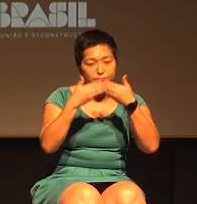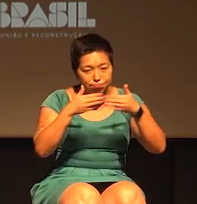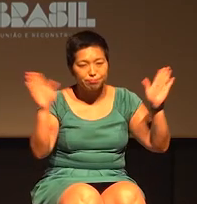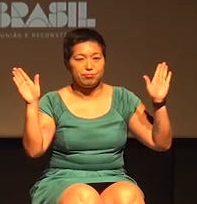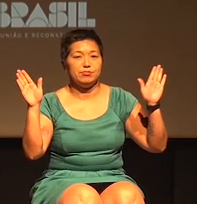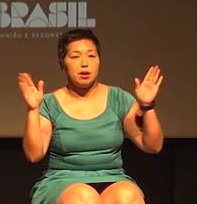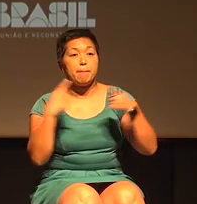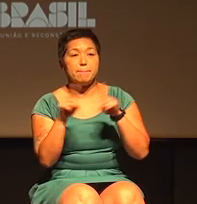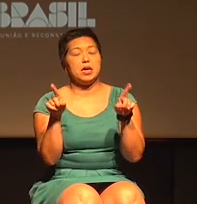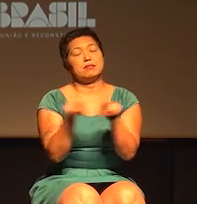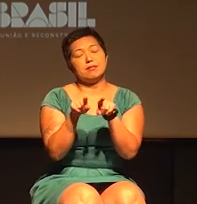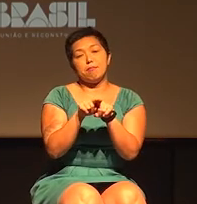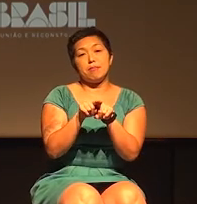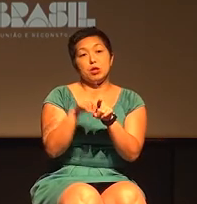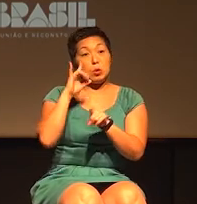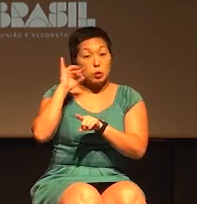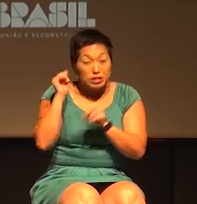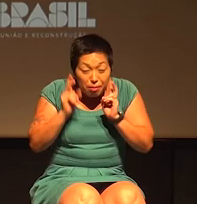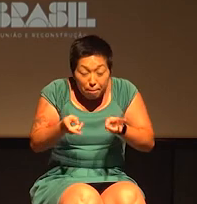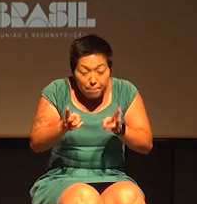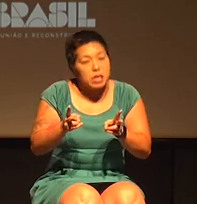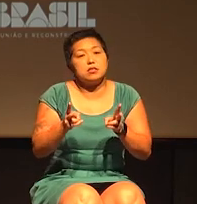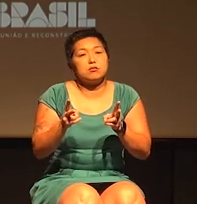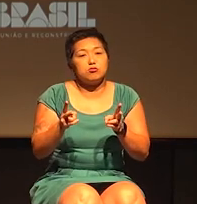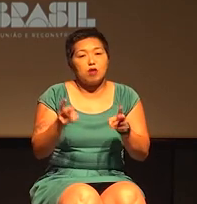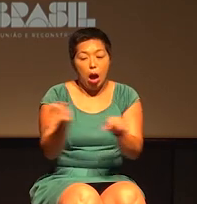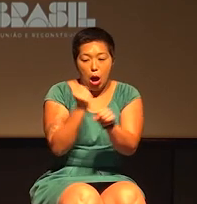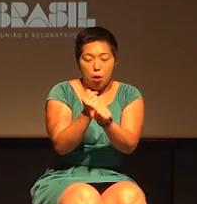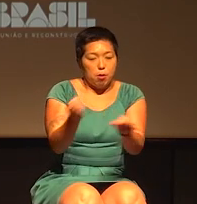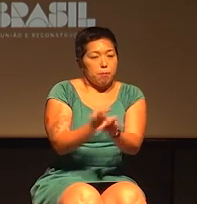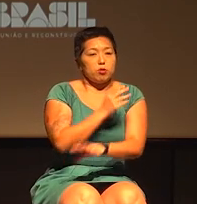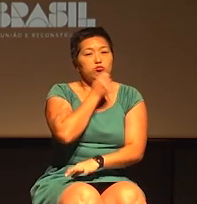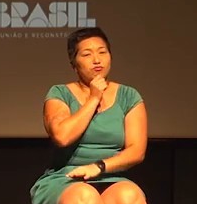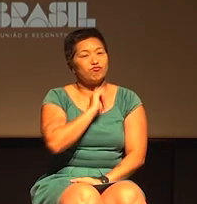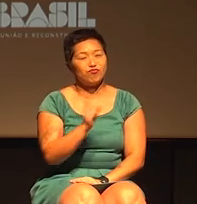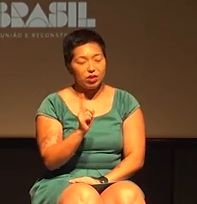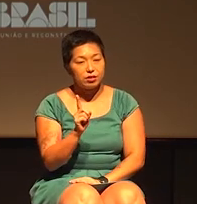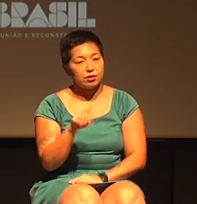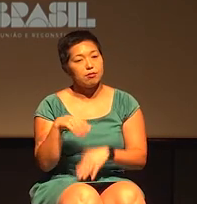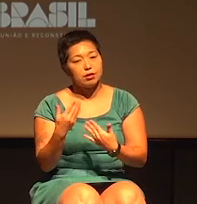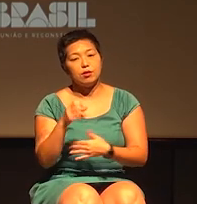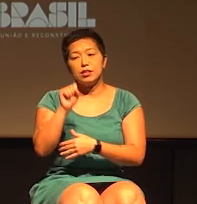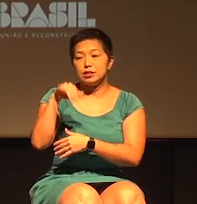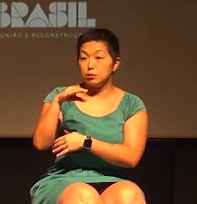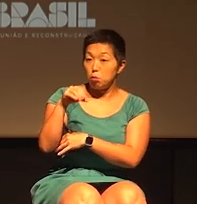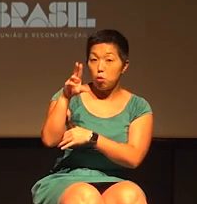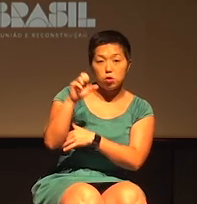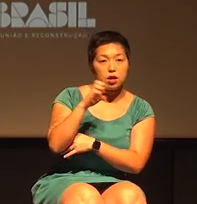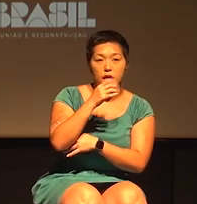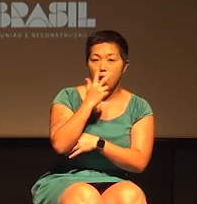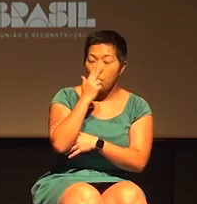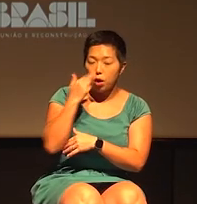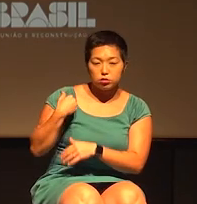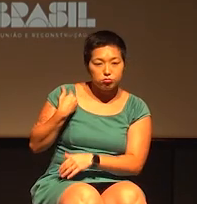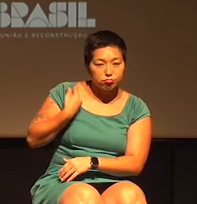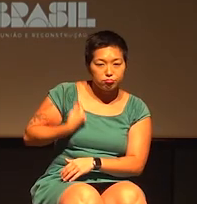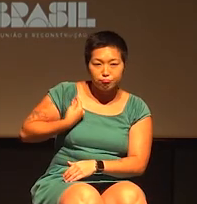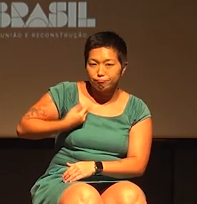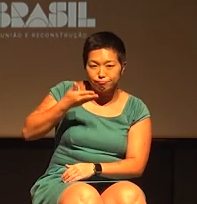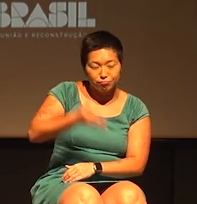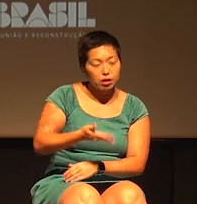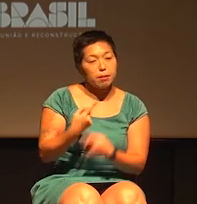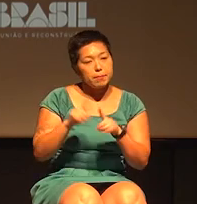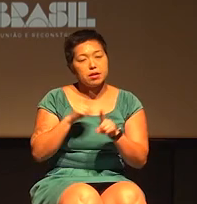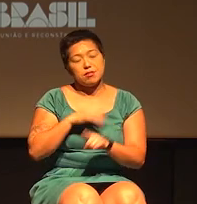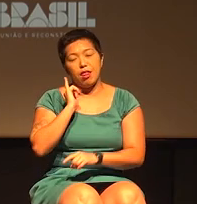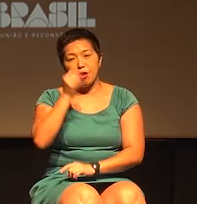obra também não tava pronta e a gente ia fazer um banqueta asso de inauguração a Simone Gomes não tá aqui eu acho né mas ela ia saber como tá essa